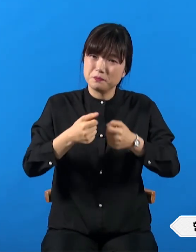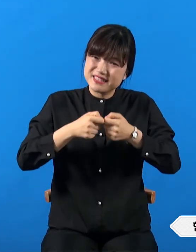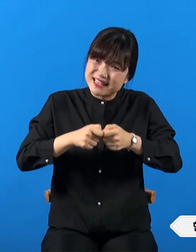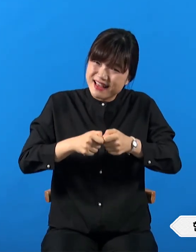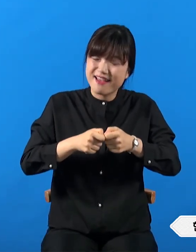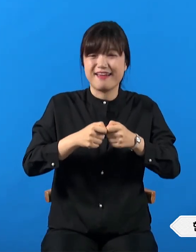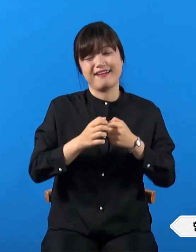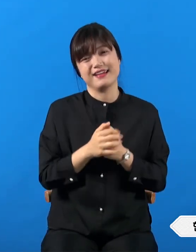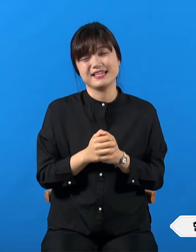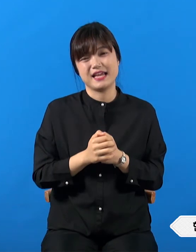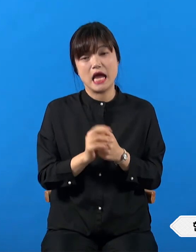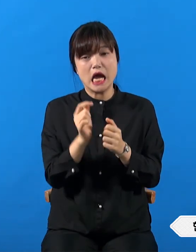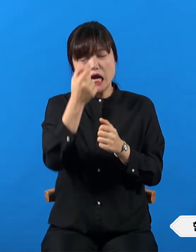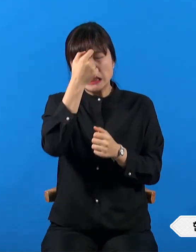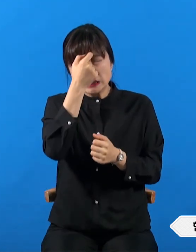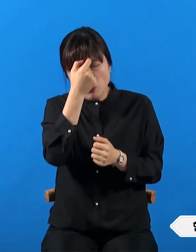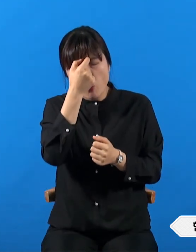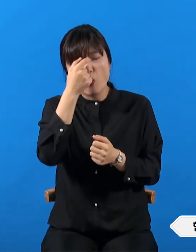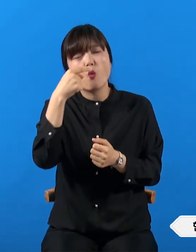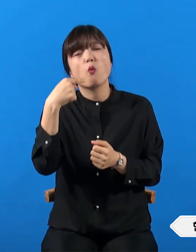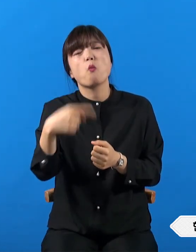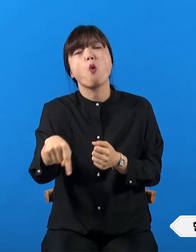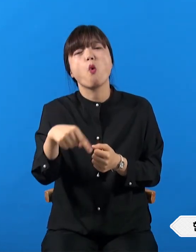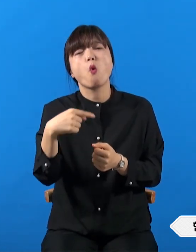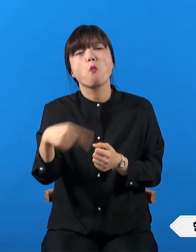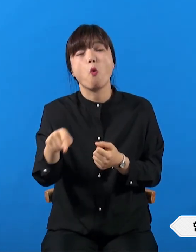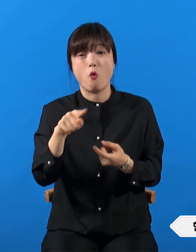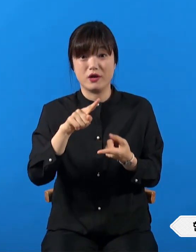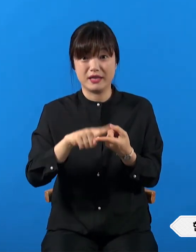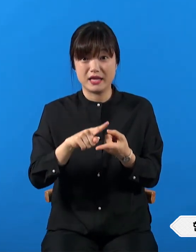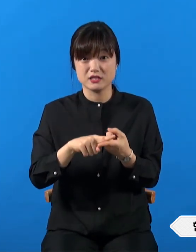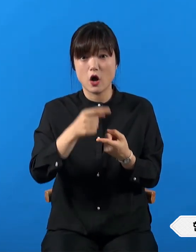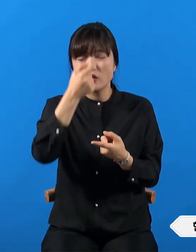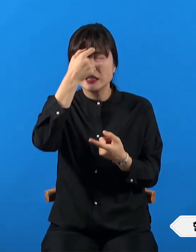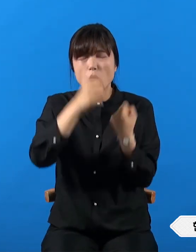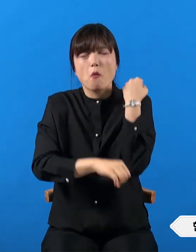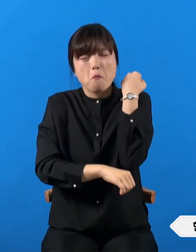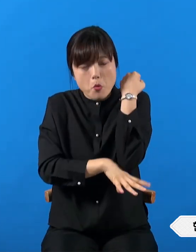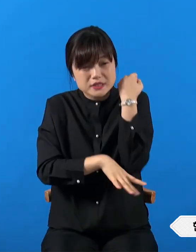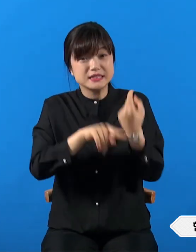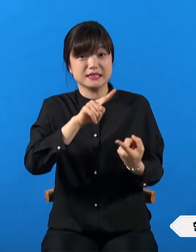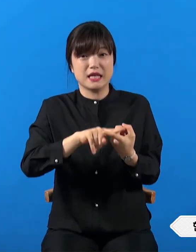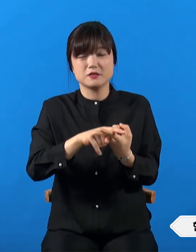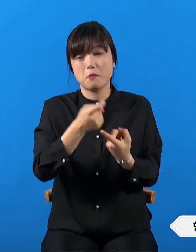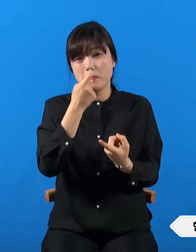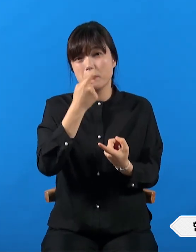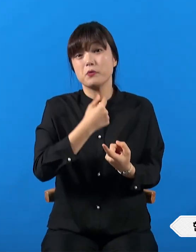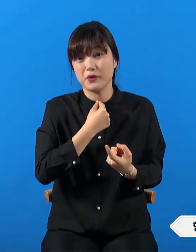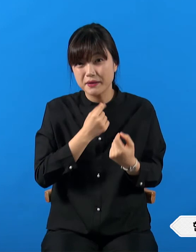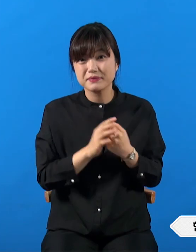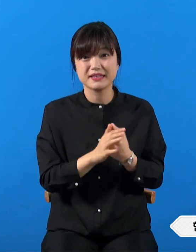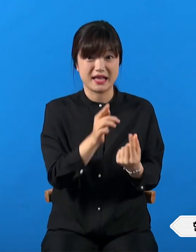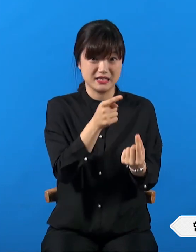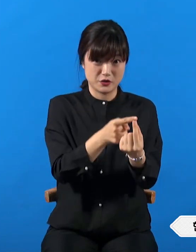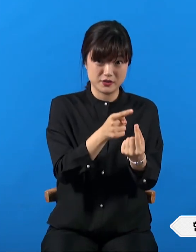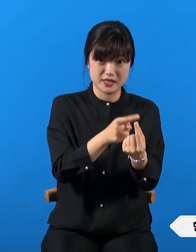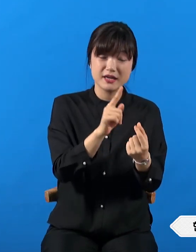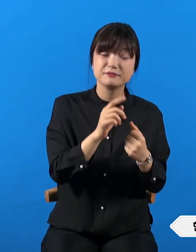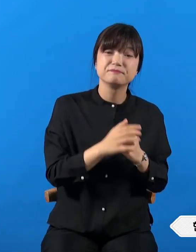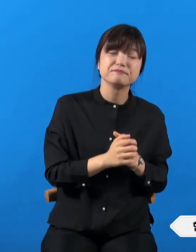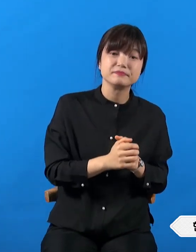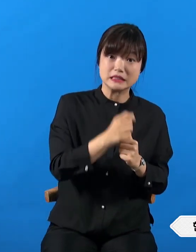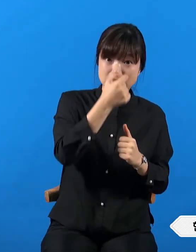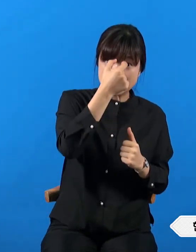더 자세하게 기도라는 것이 뭔가, 기도의 본질을 한번 살펴보겠습니다.